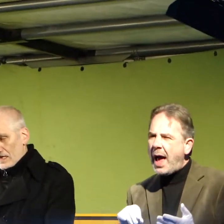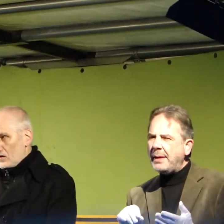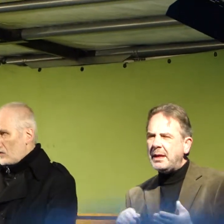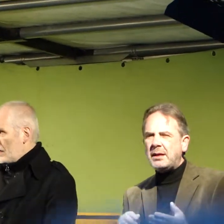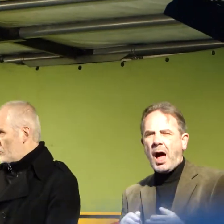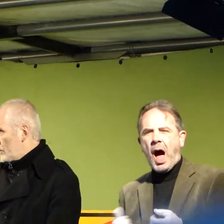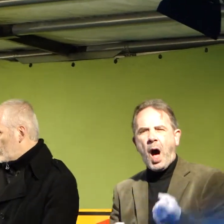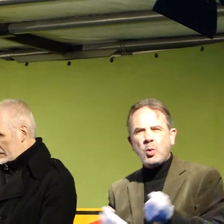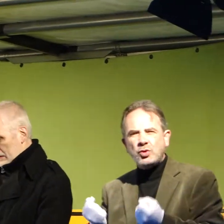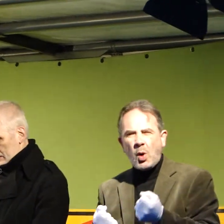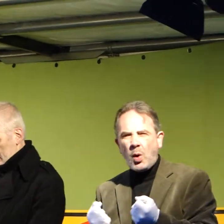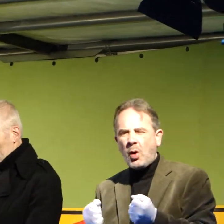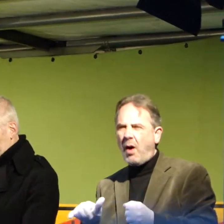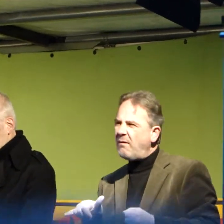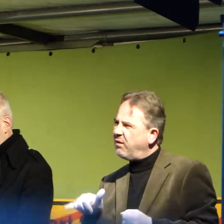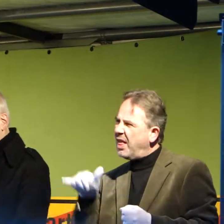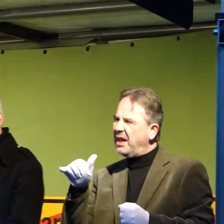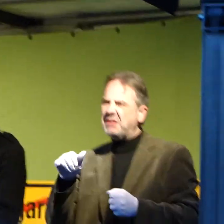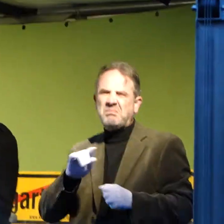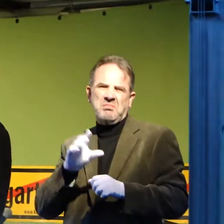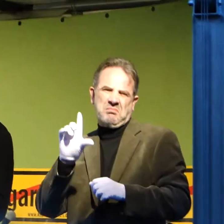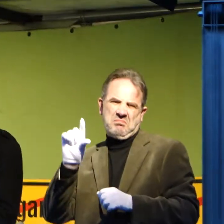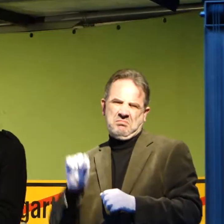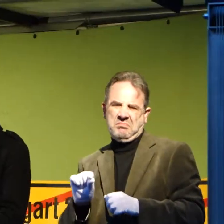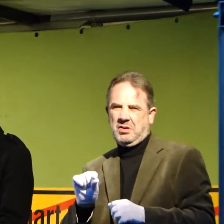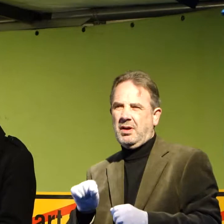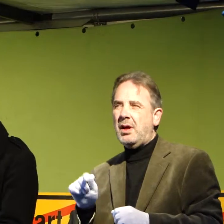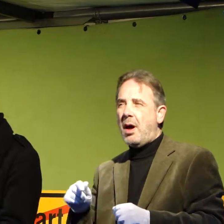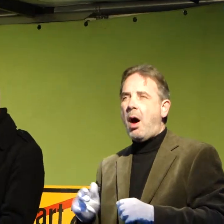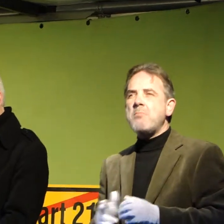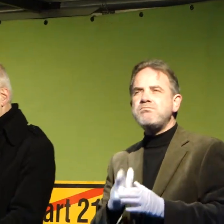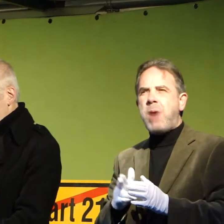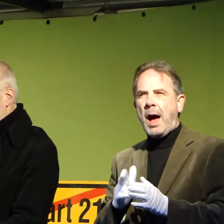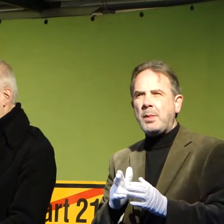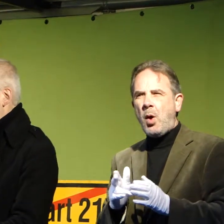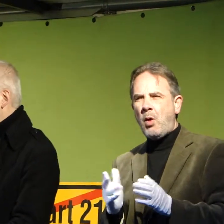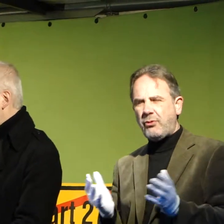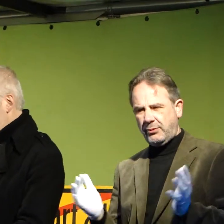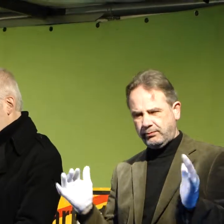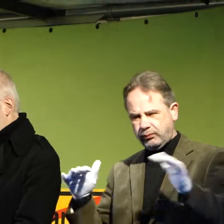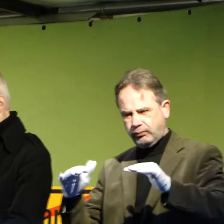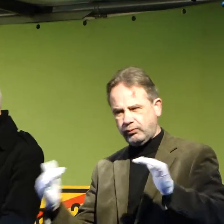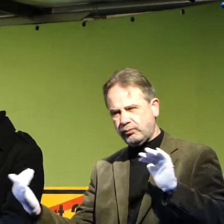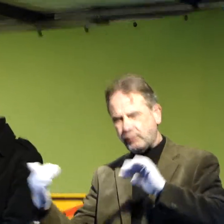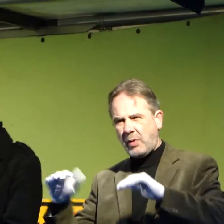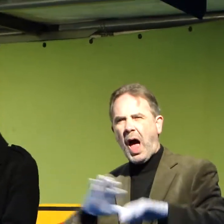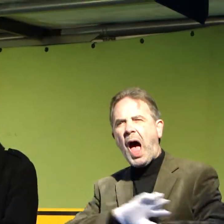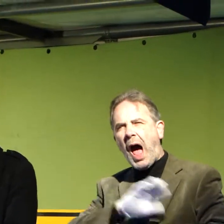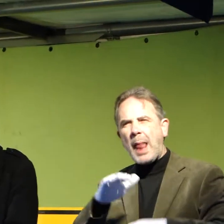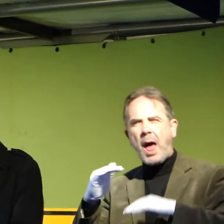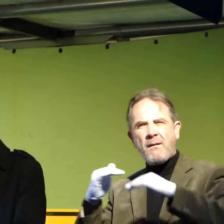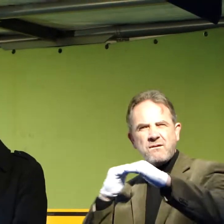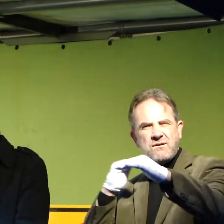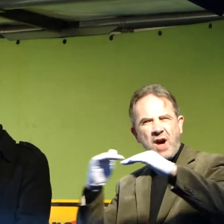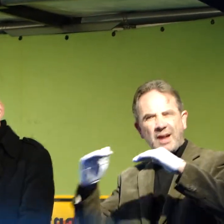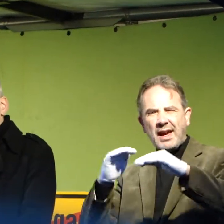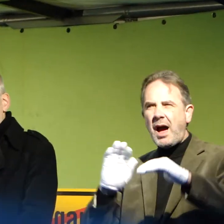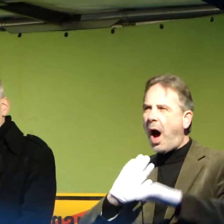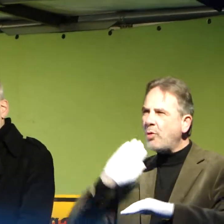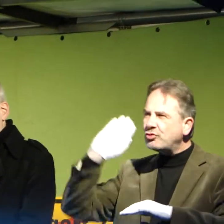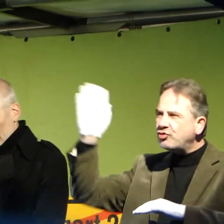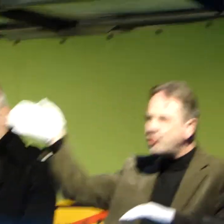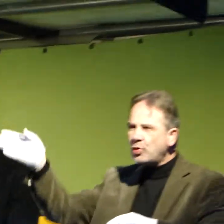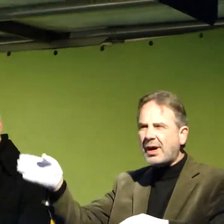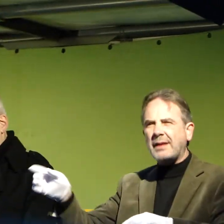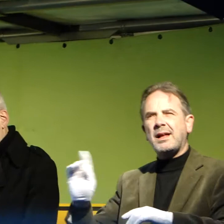das Fliegen noch kaum begonnen hatte. Der Bahnhof bündelte fast allen Verkehr aus Stuttgart heraus und